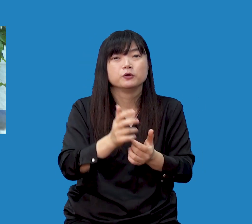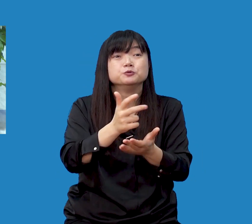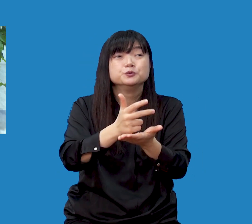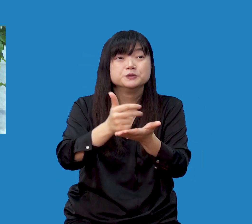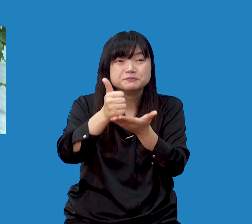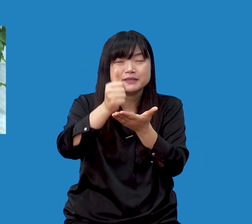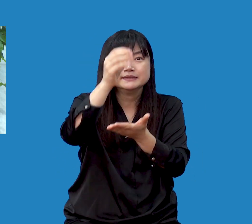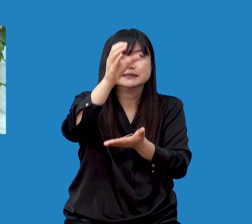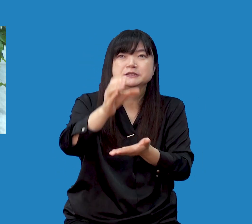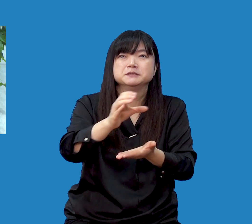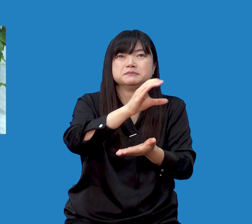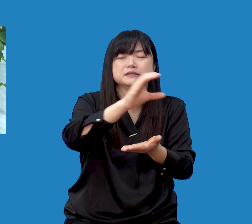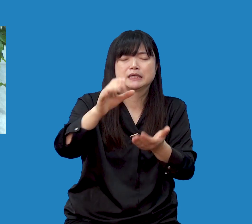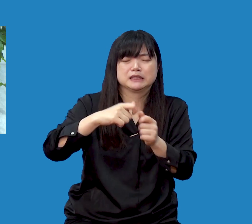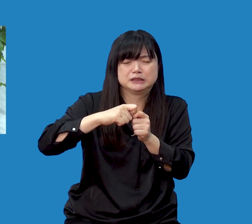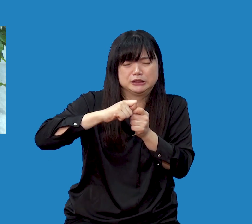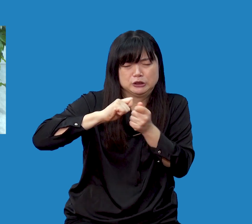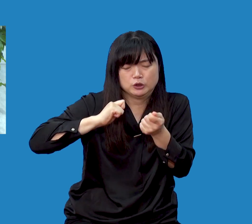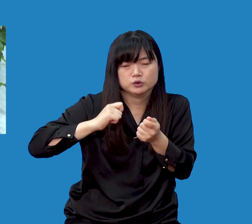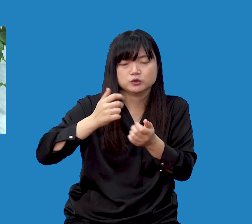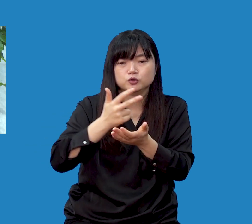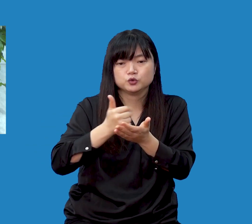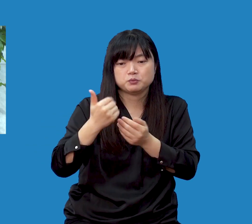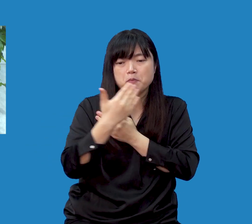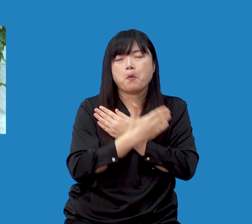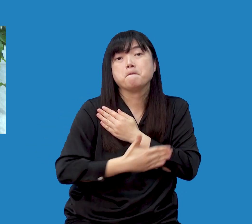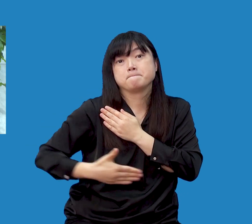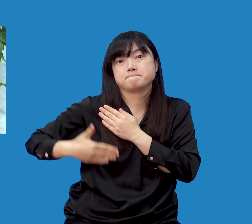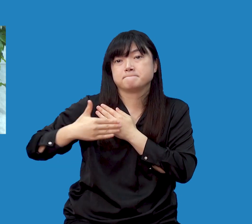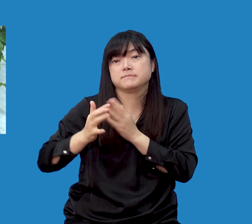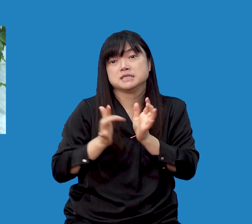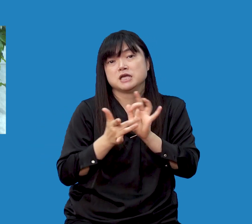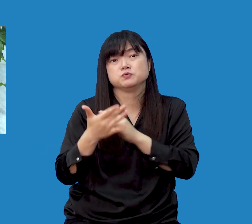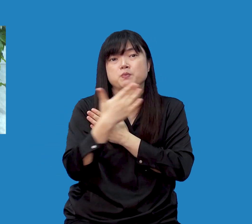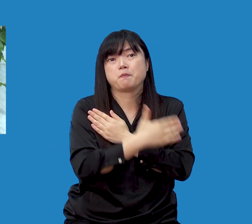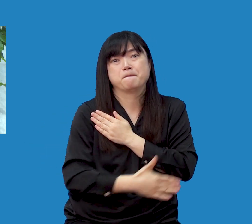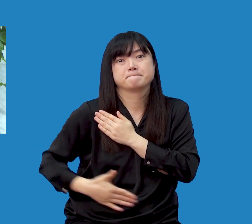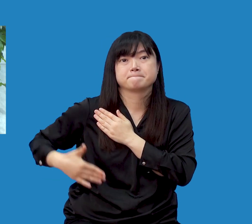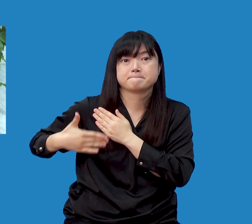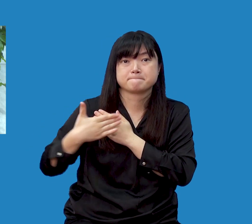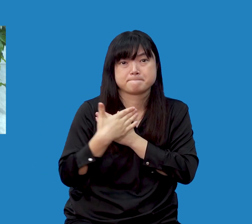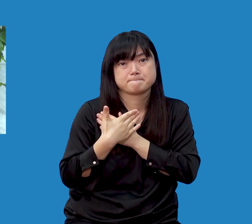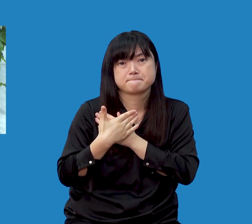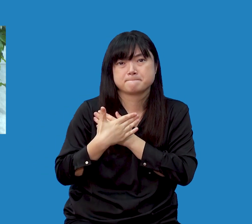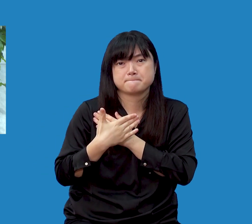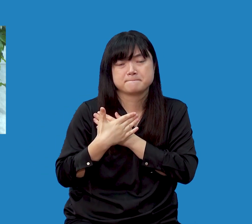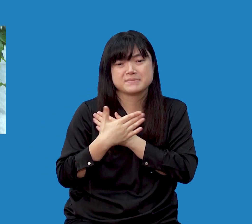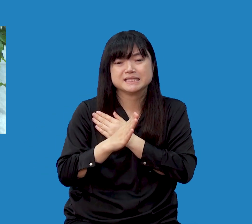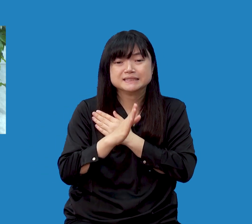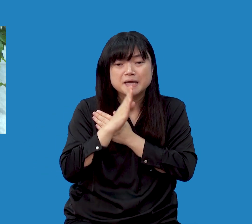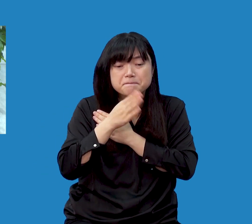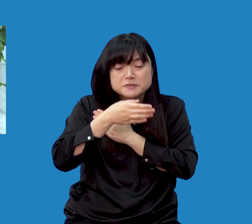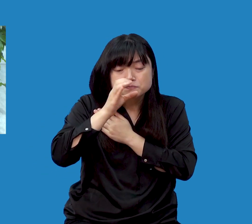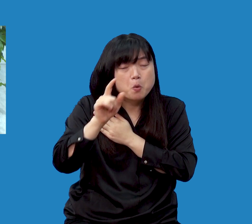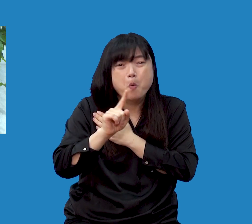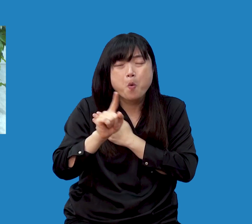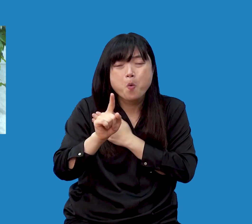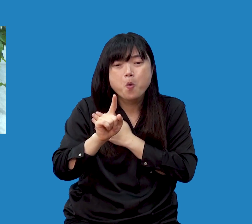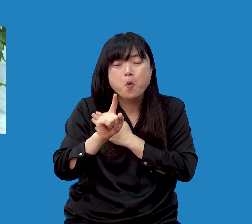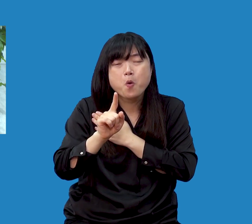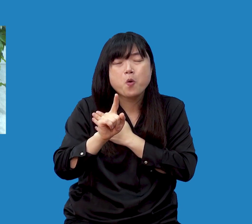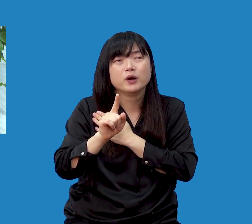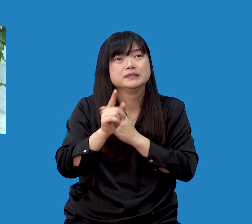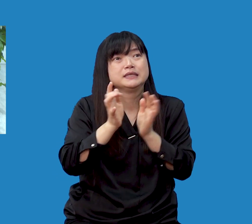주님께서 십자가에서 찢어주신 주님의 몸입니다. 거기서 제공되는 참된 음료는